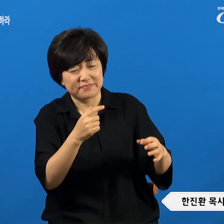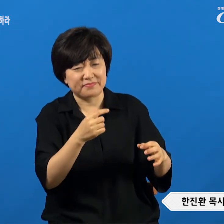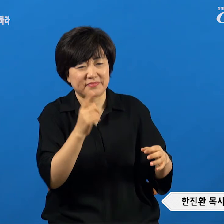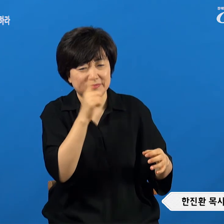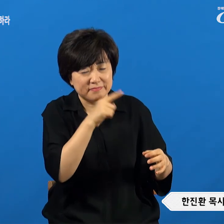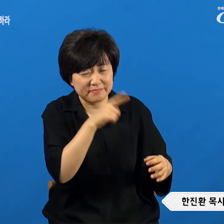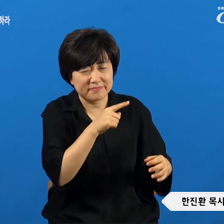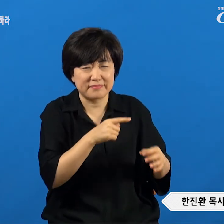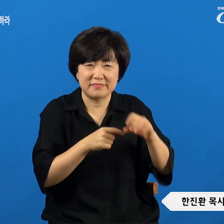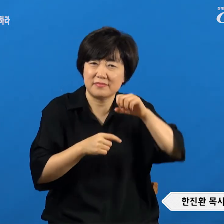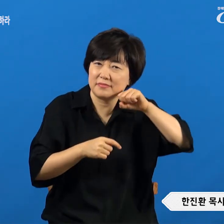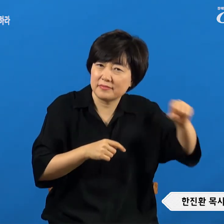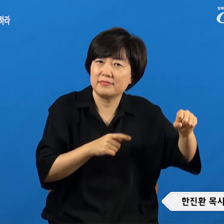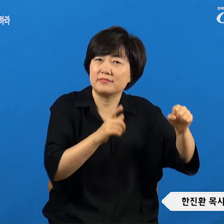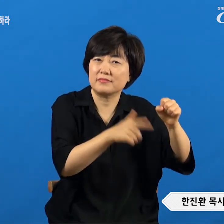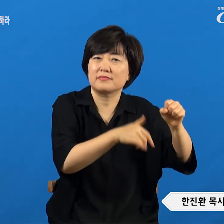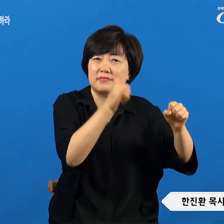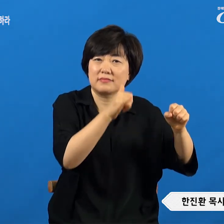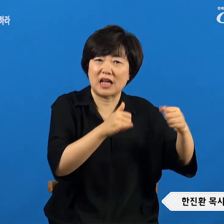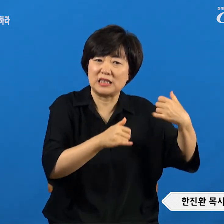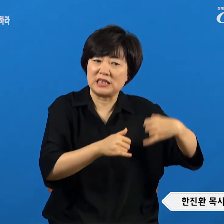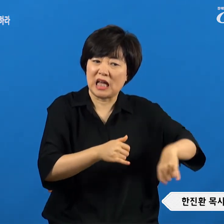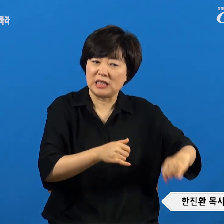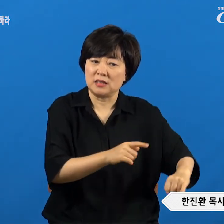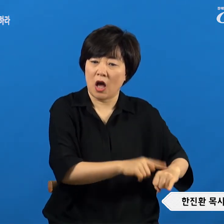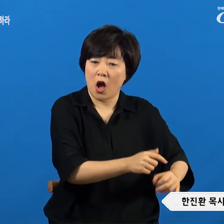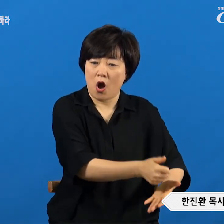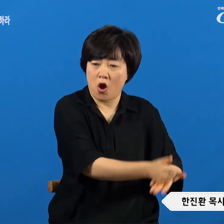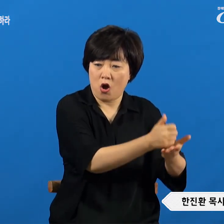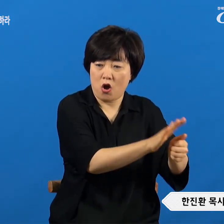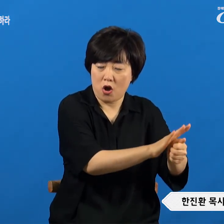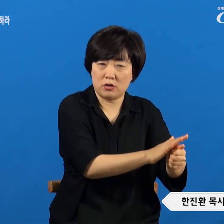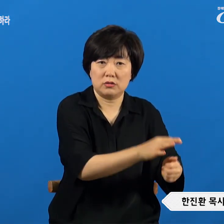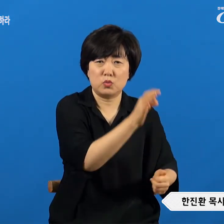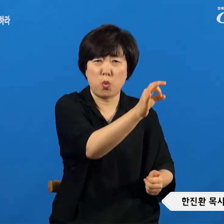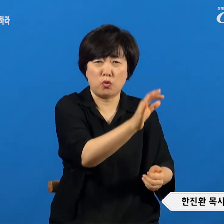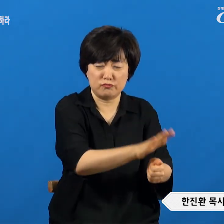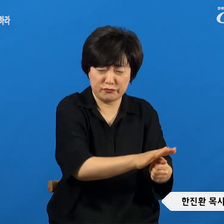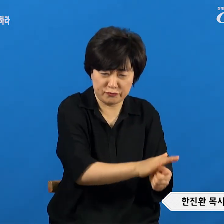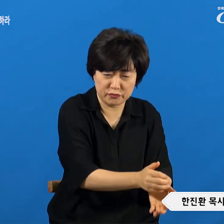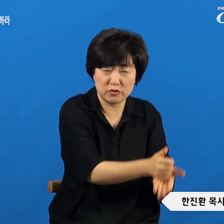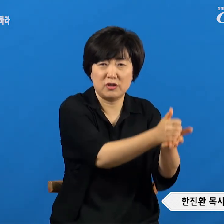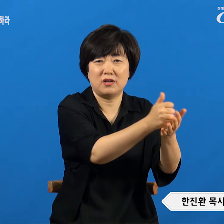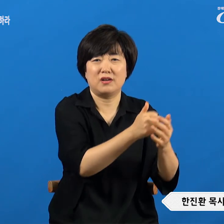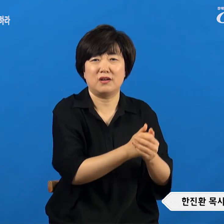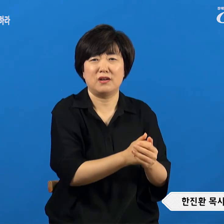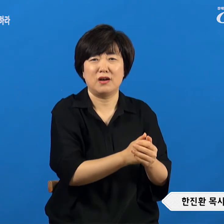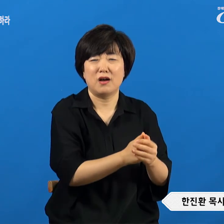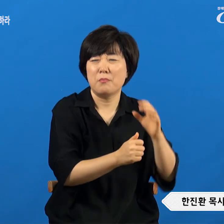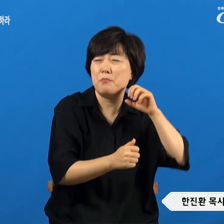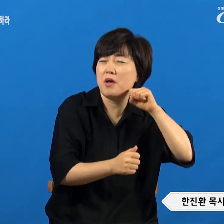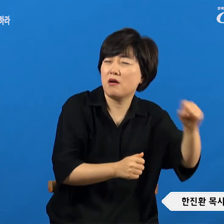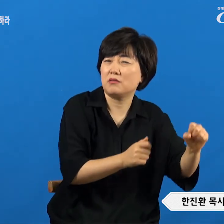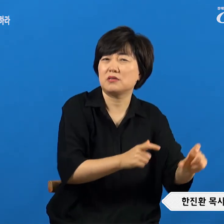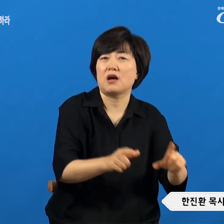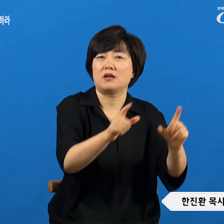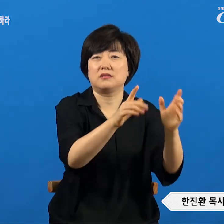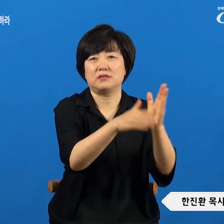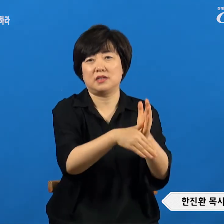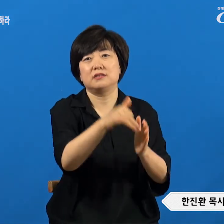많습니까? 자식이 우상이 되고 돈이 우상이 되어서 거기에 매여 살 때가 얼마나